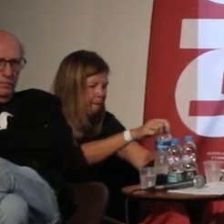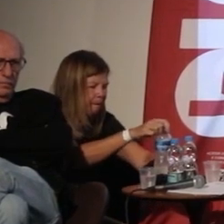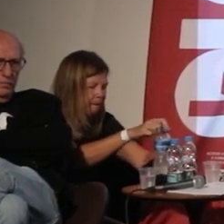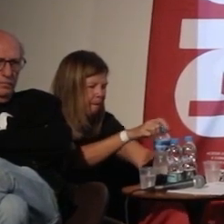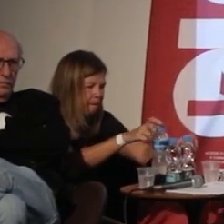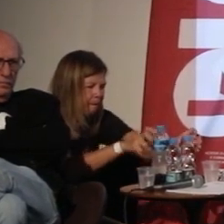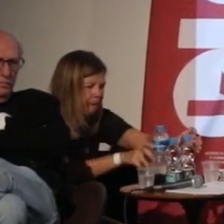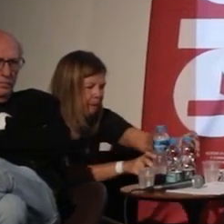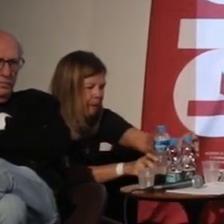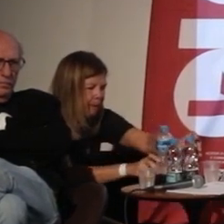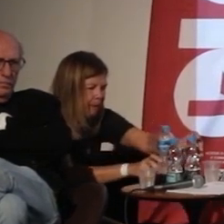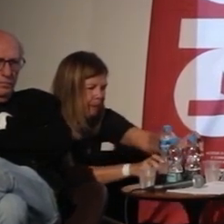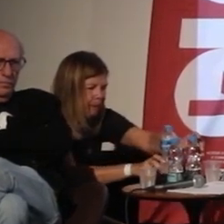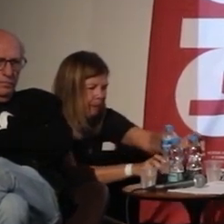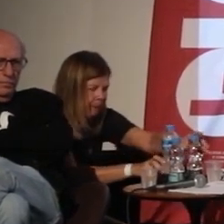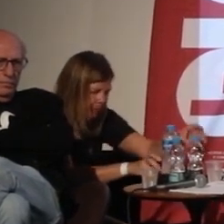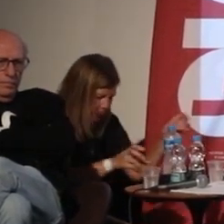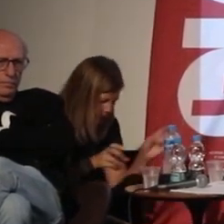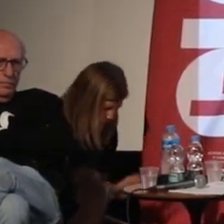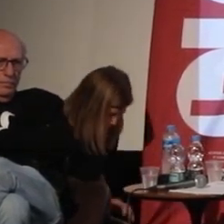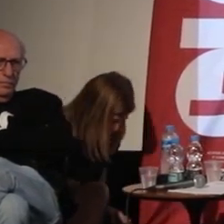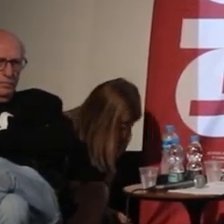figuras notáveis como